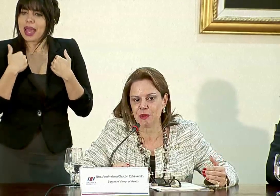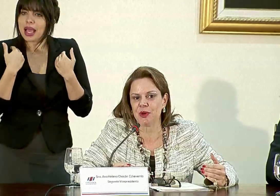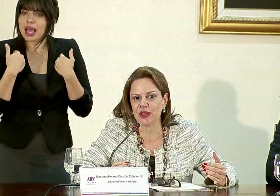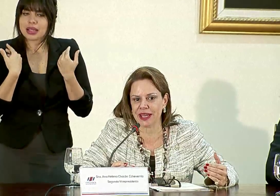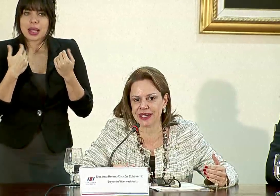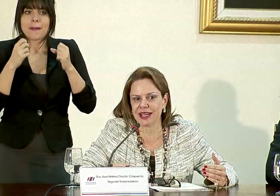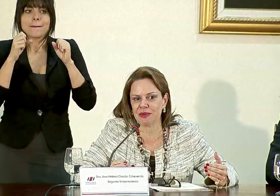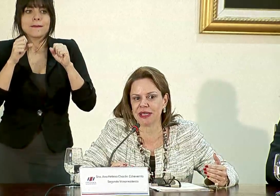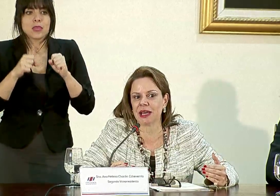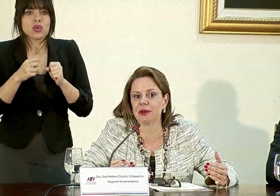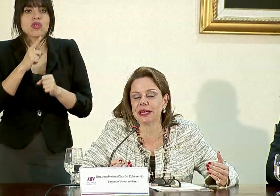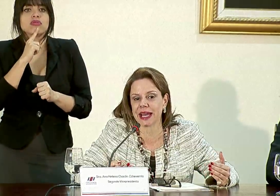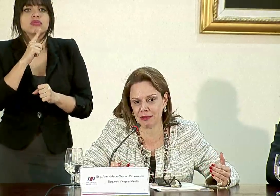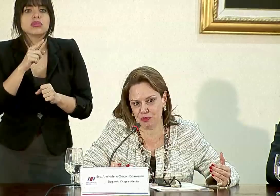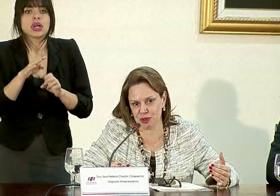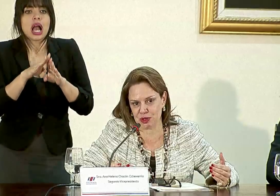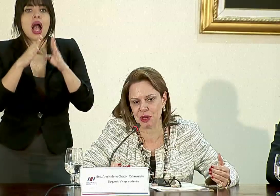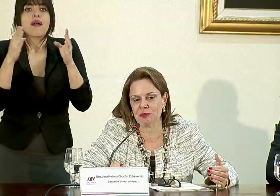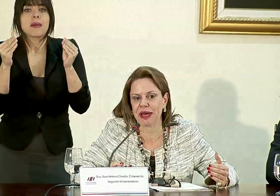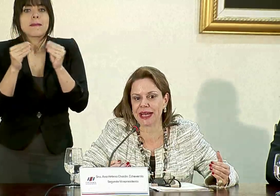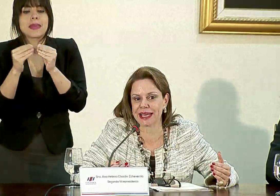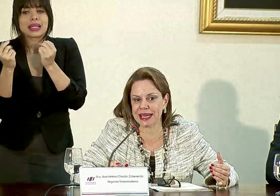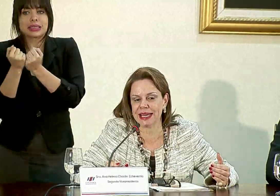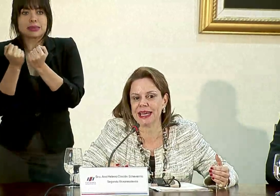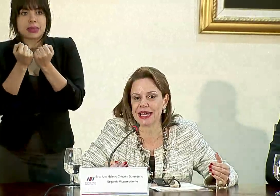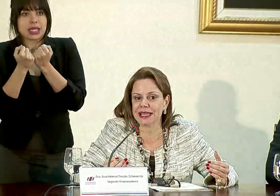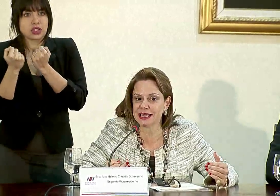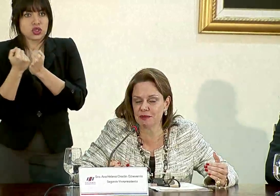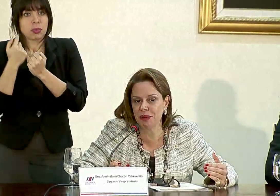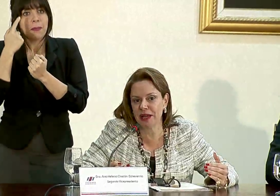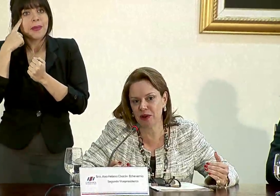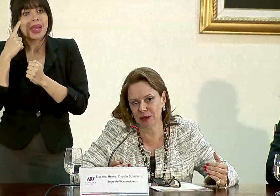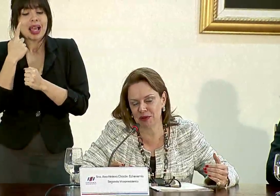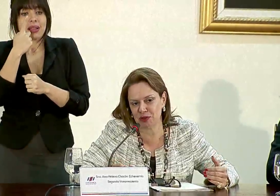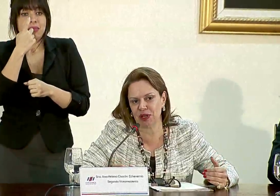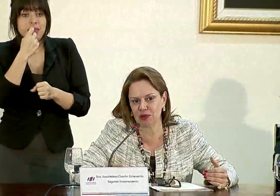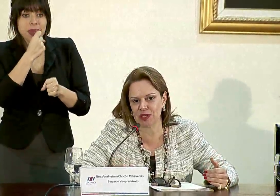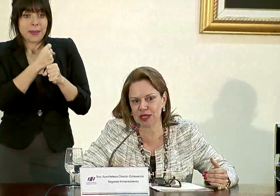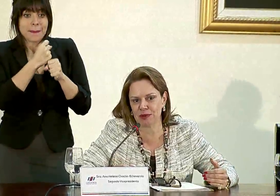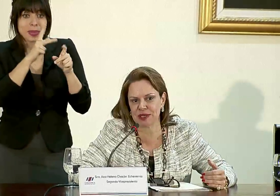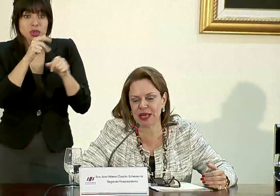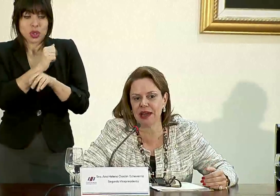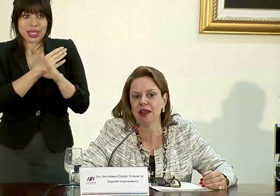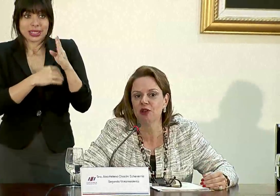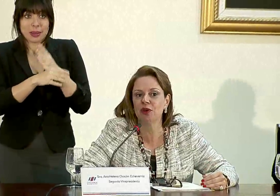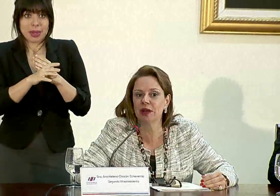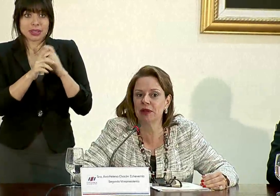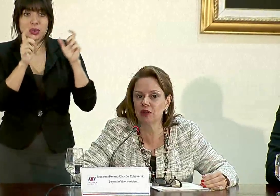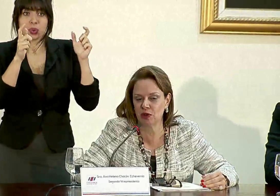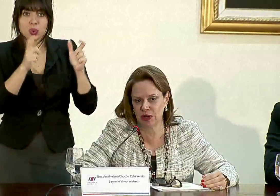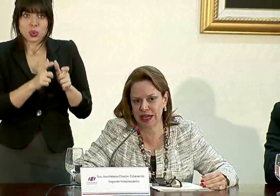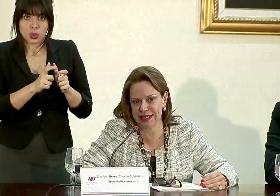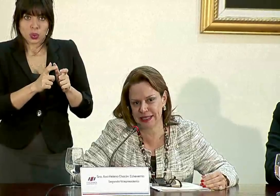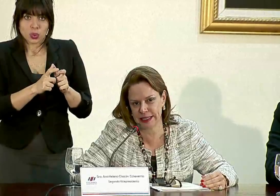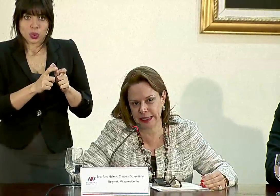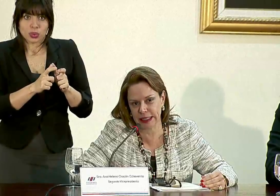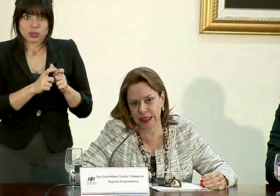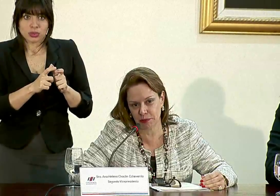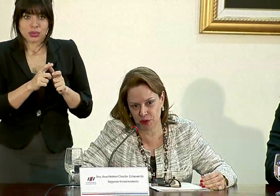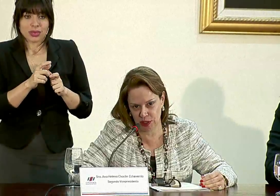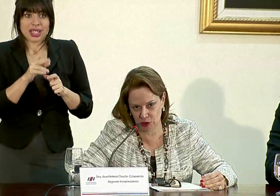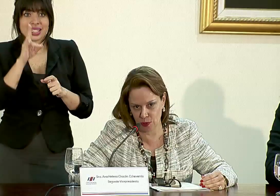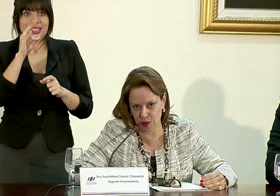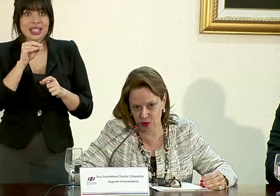poder realmente abrir campos para que el desempleo de la persona con discapacidad fuera menor a ese